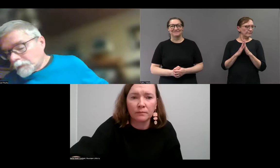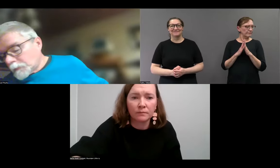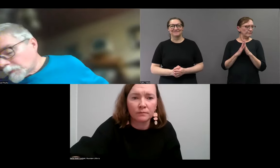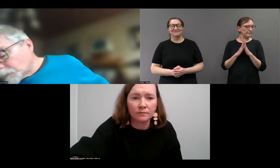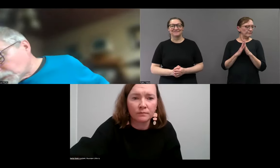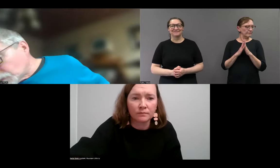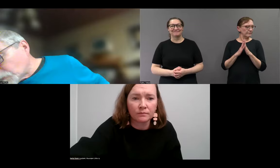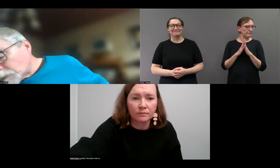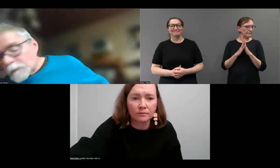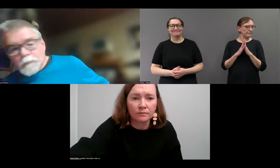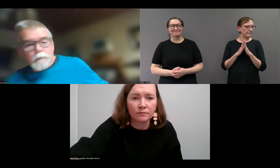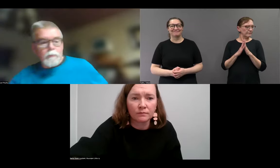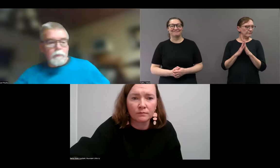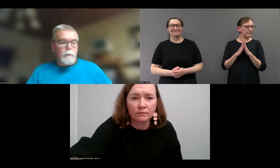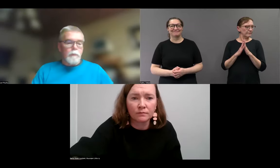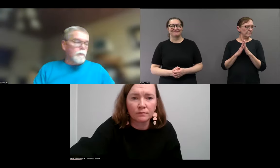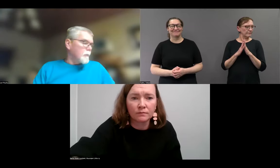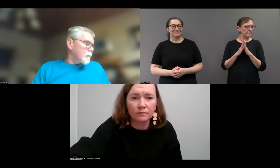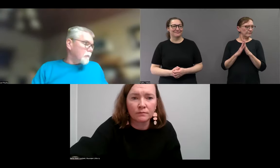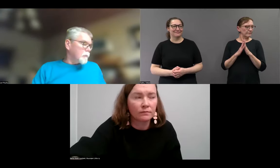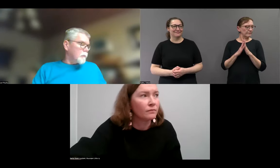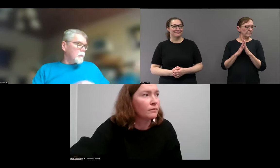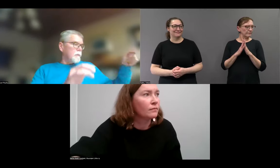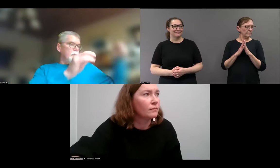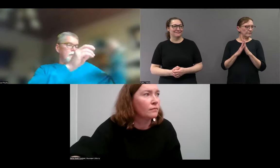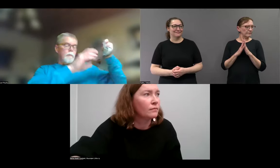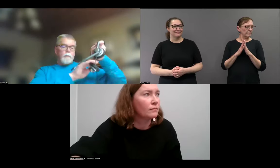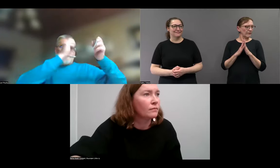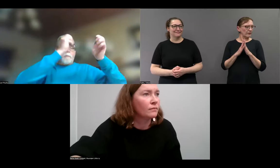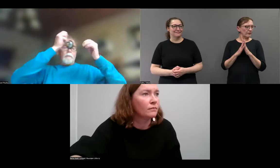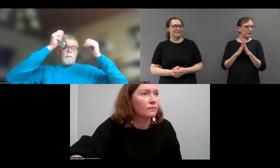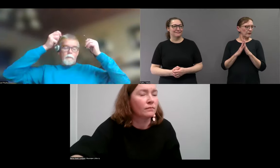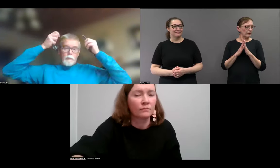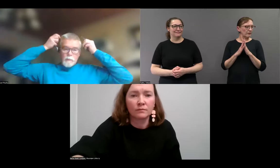Eli siellä mikrofonia pitäisi varmaan siitä näytöltä painaa.